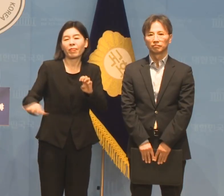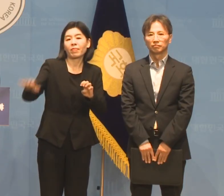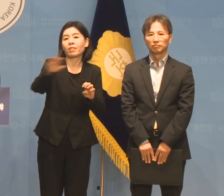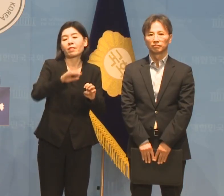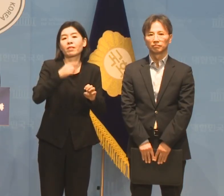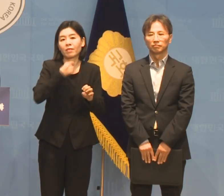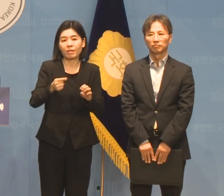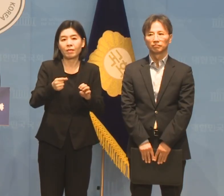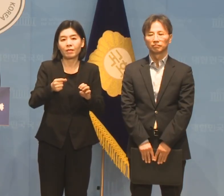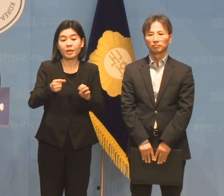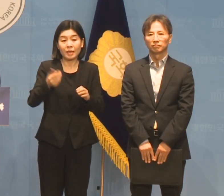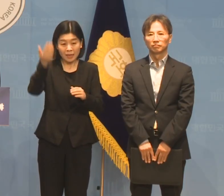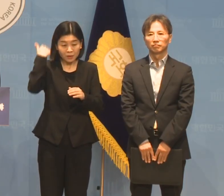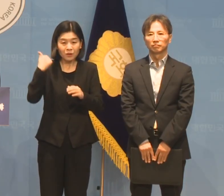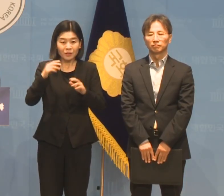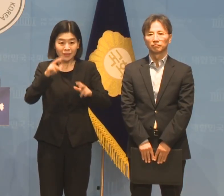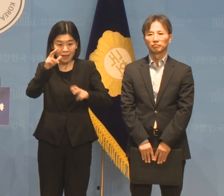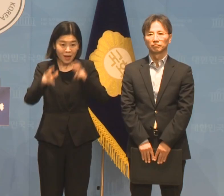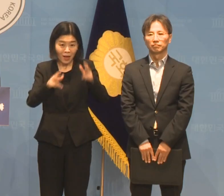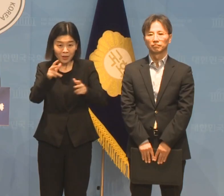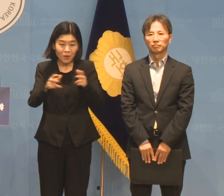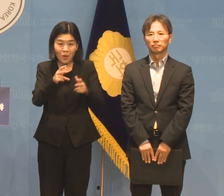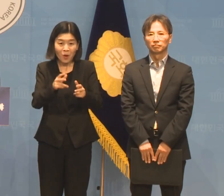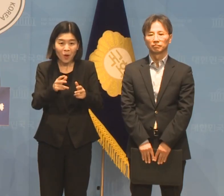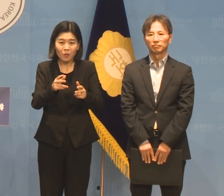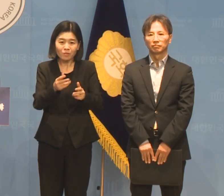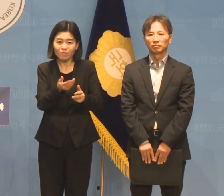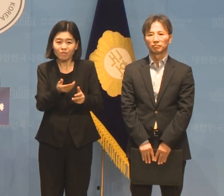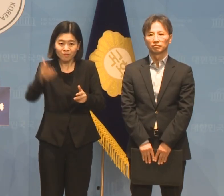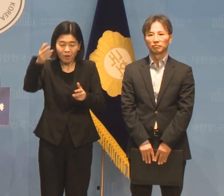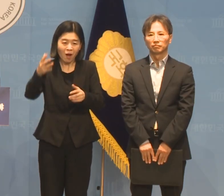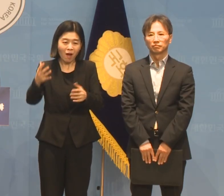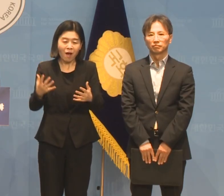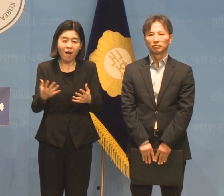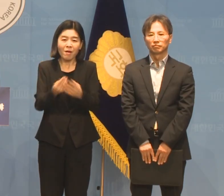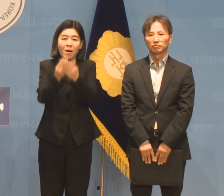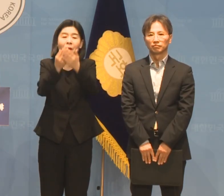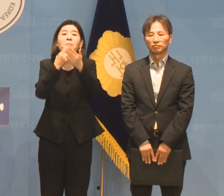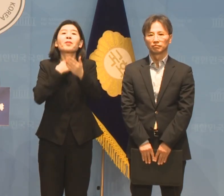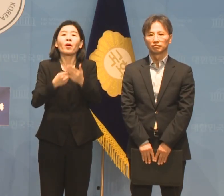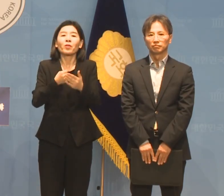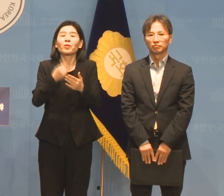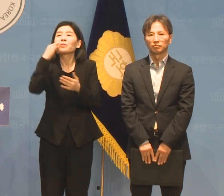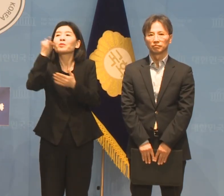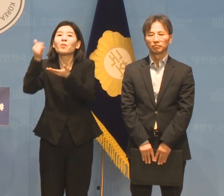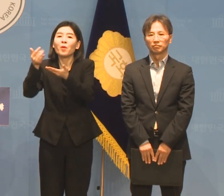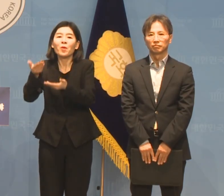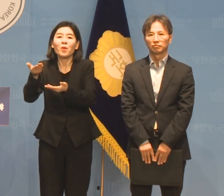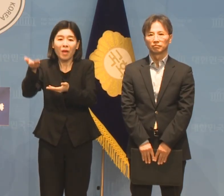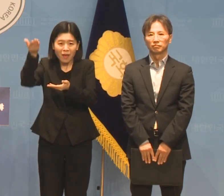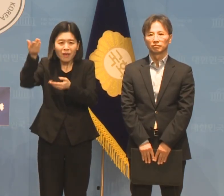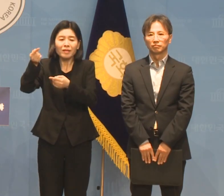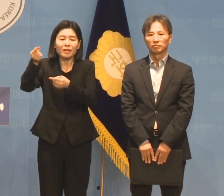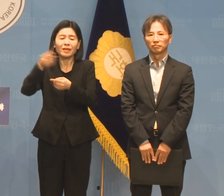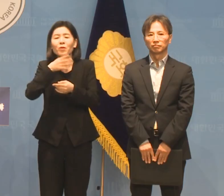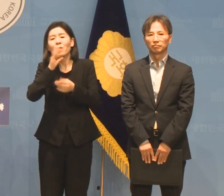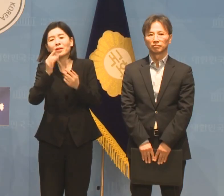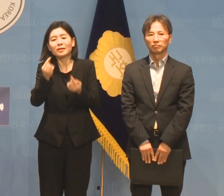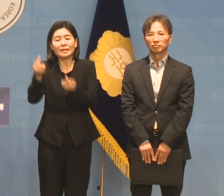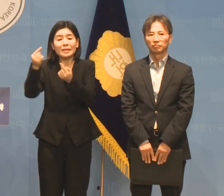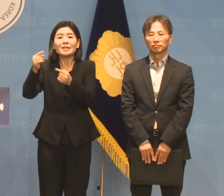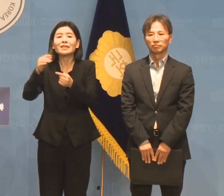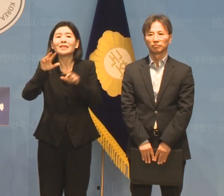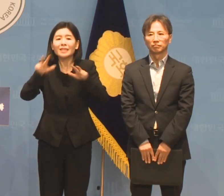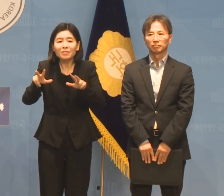우리의 부모 세대가, 우리의 어른 세대가, 노인 세대가 폐지를 줍고 있는 이 현실,